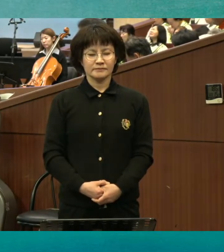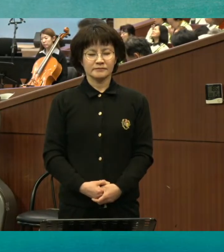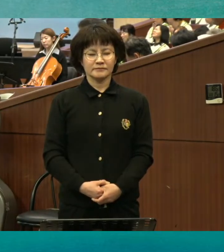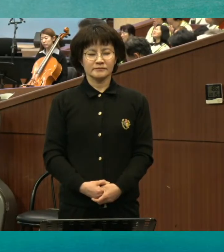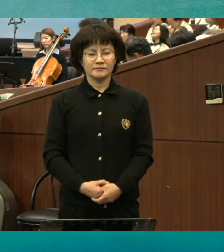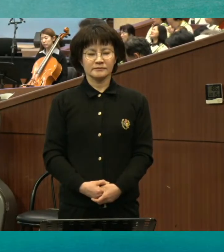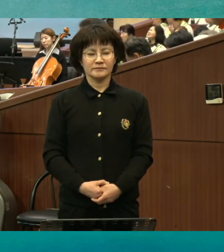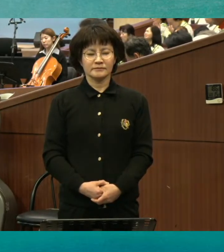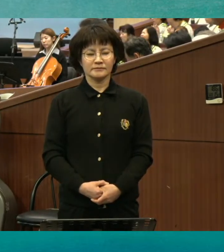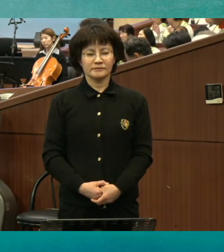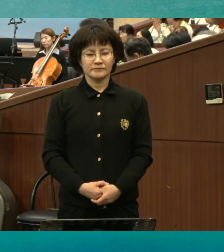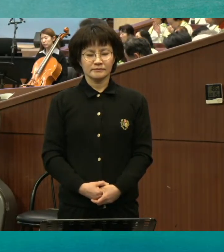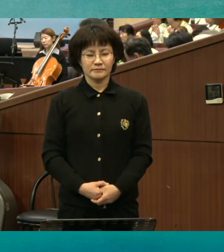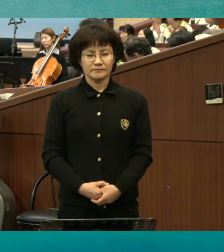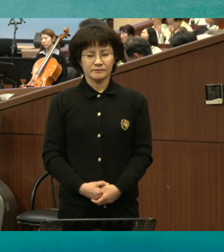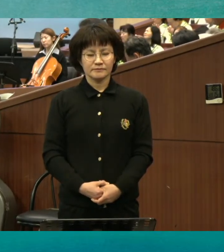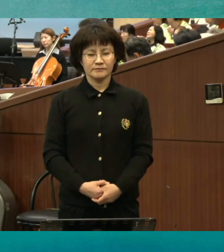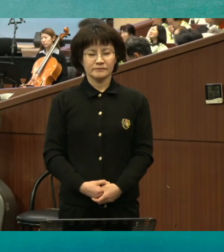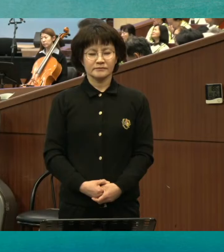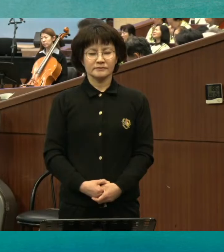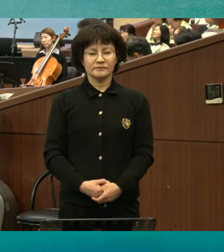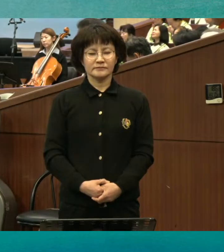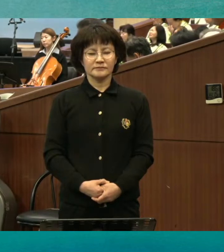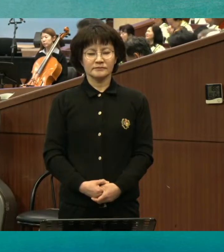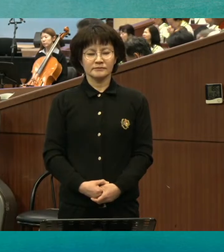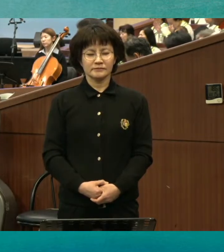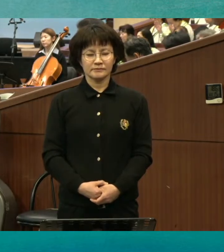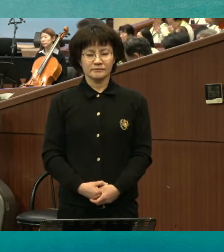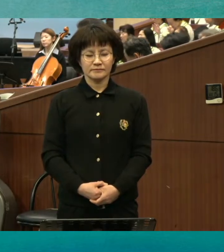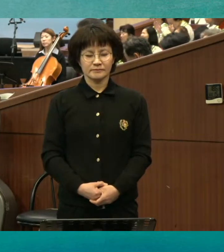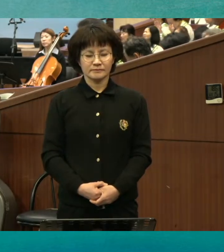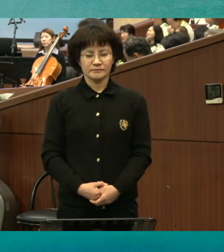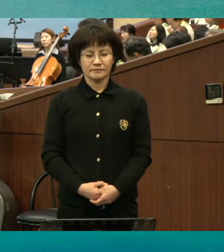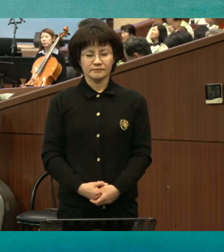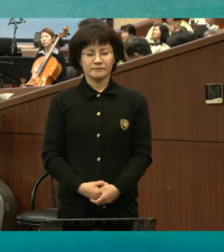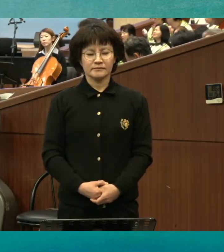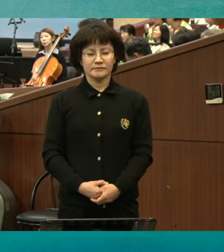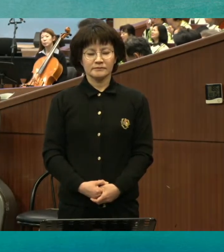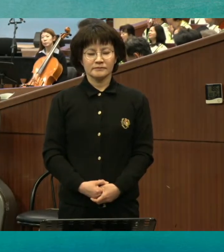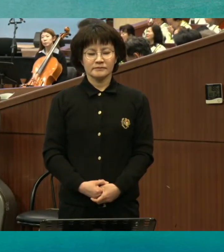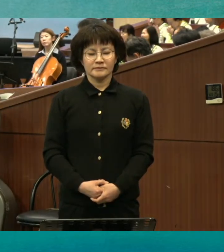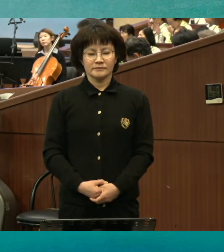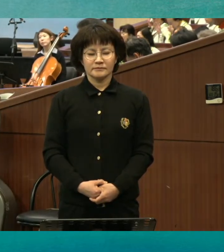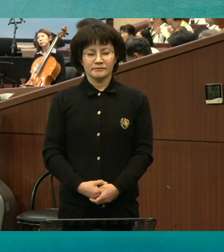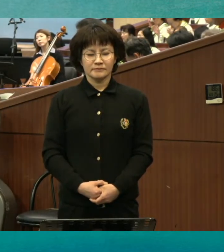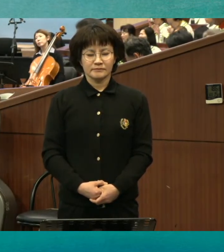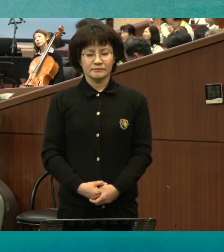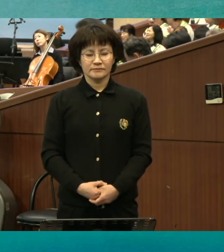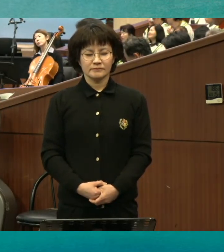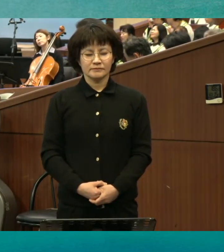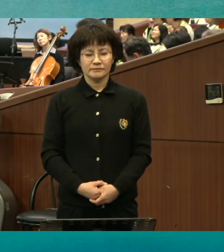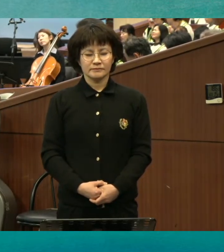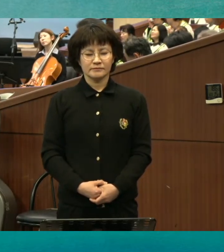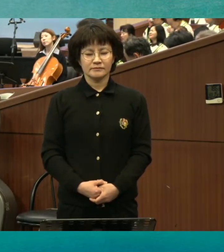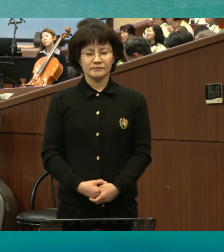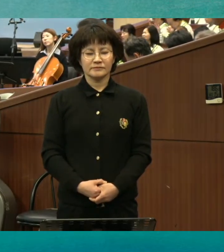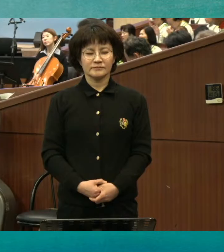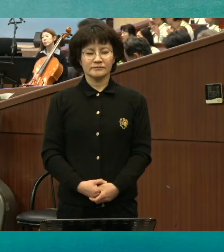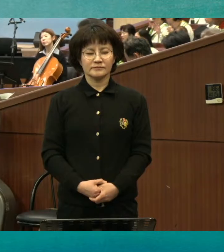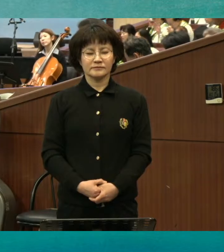주여 역사하여 주시옵소서. 노력하고 부족한 우리 심령에 주의 은혜를 쏟아부어